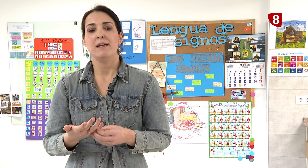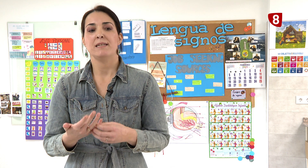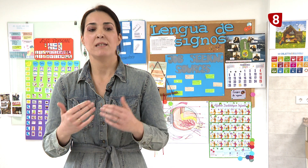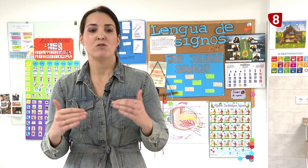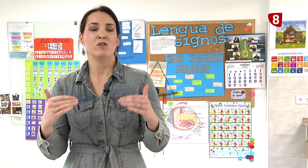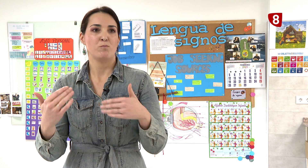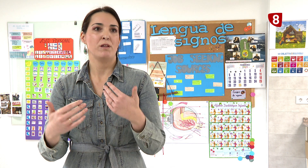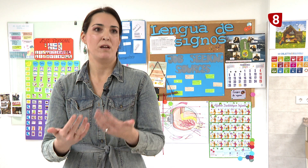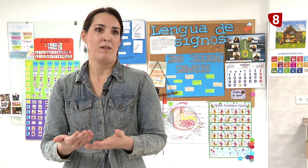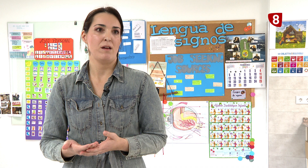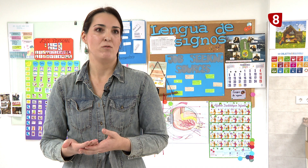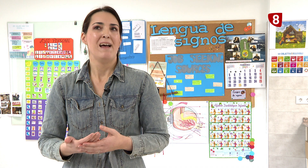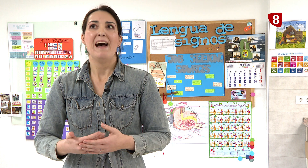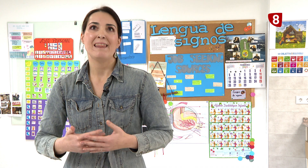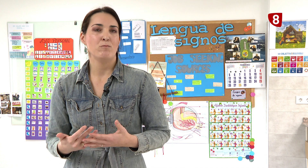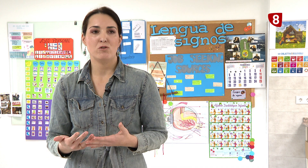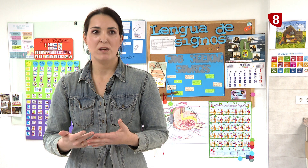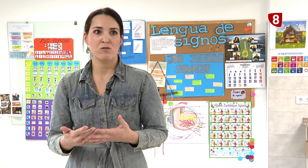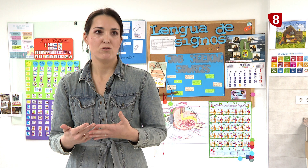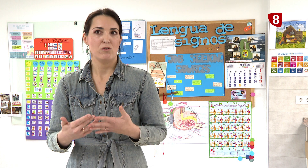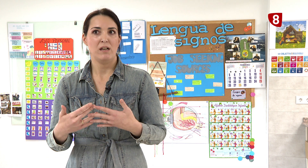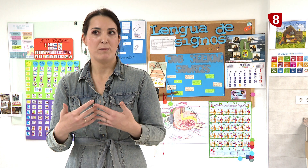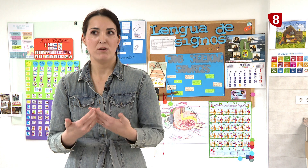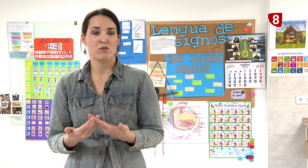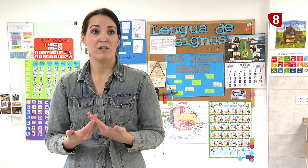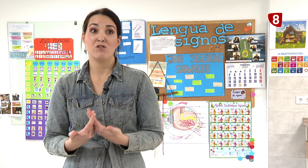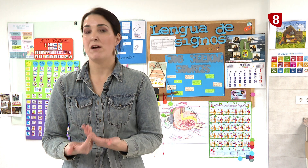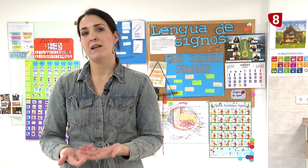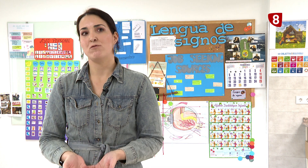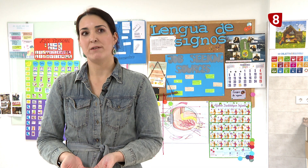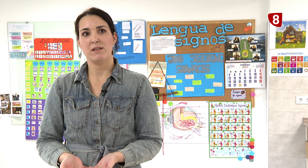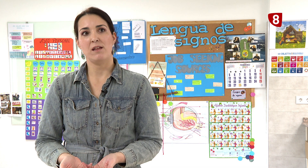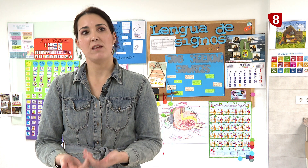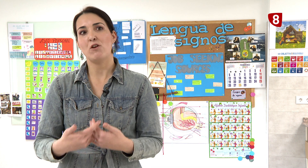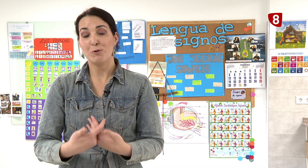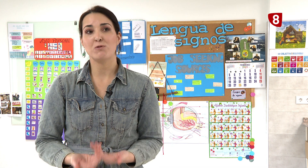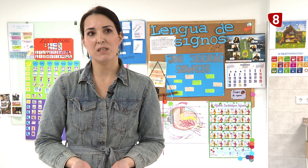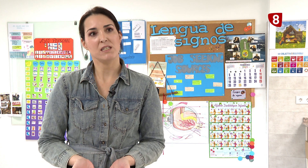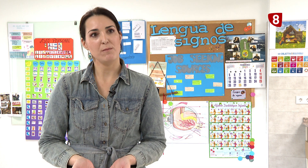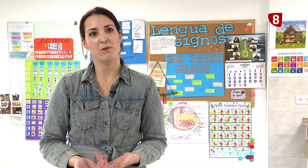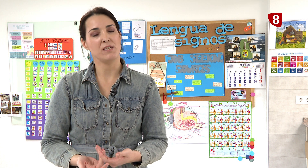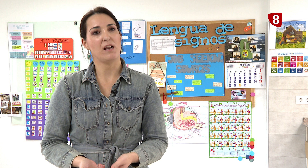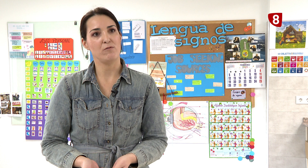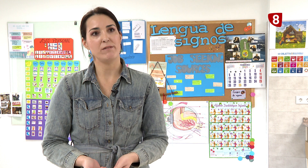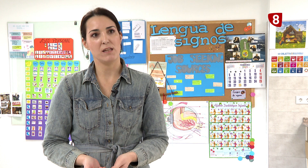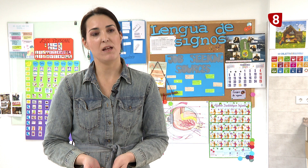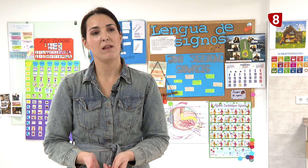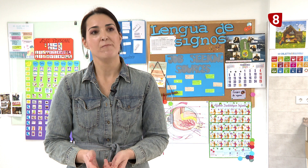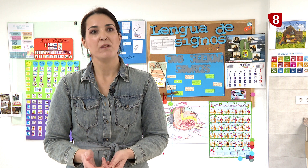sí que esos niños pueden ir avanzando. Hace muchos años las personas sordas no llegaban a la universidad y ahora por suerte sí pueden llegar a la universidad. Lo